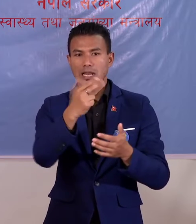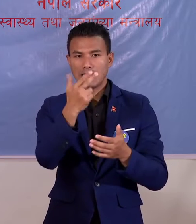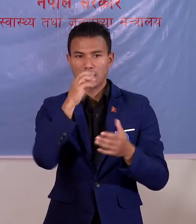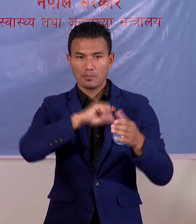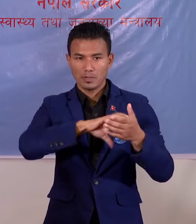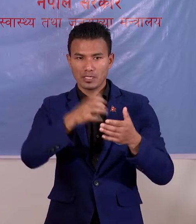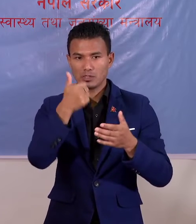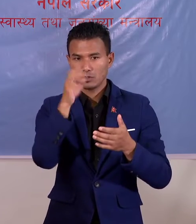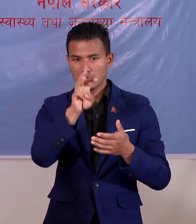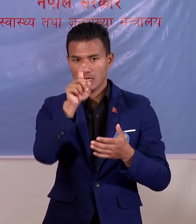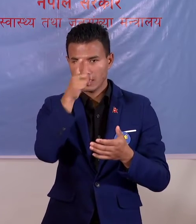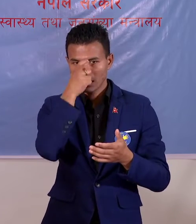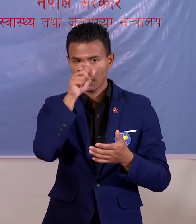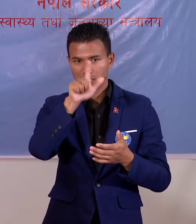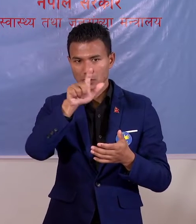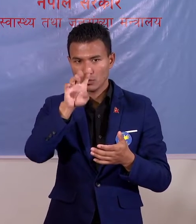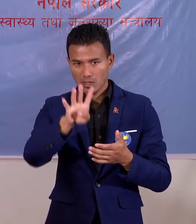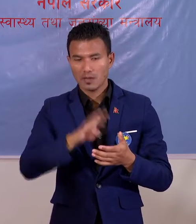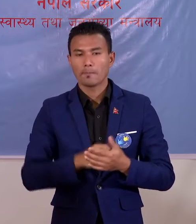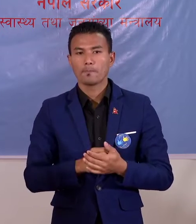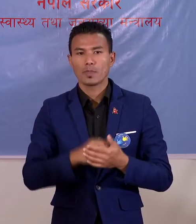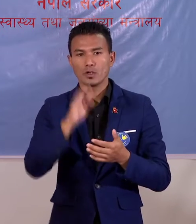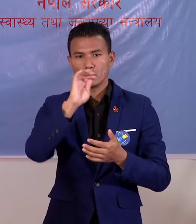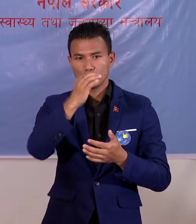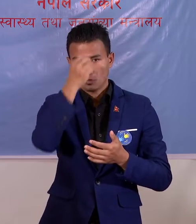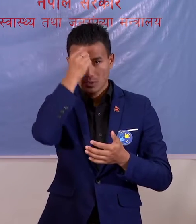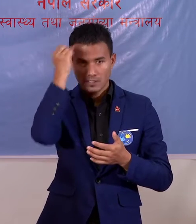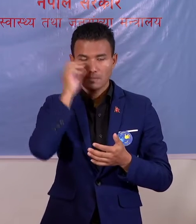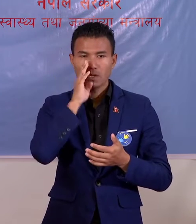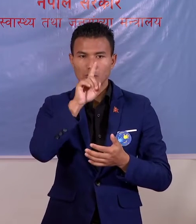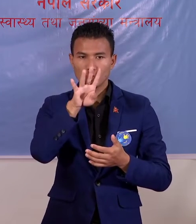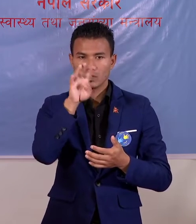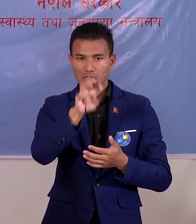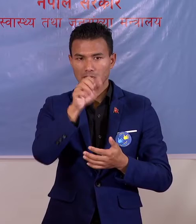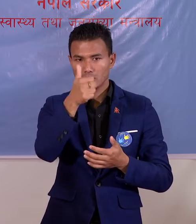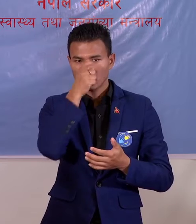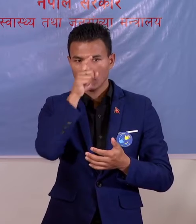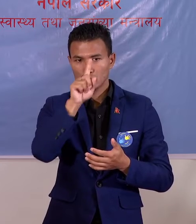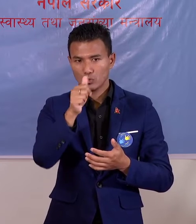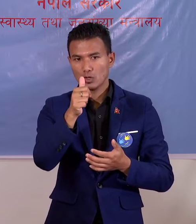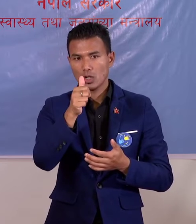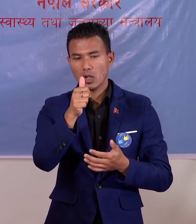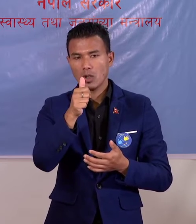प्रदेशमा 6,174 र सुदूरपश्चिम प्रदेशमा 14,616